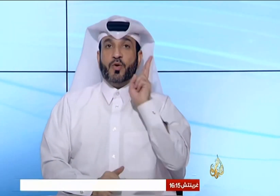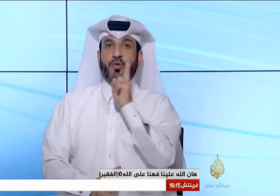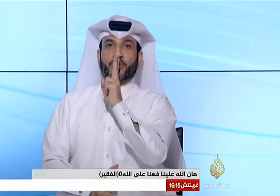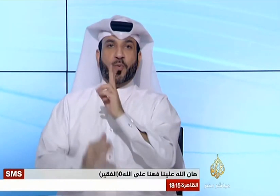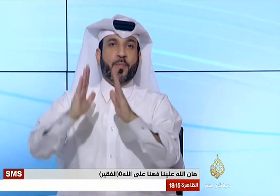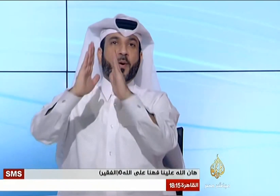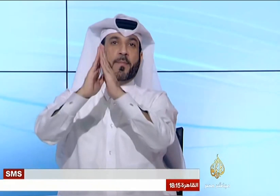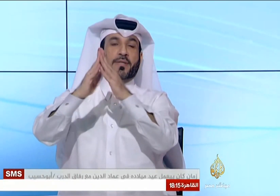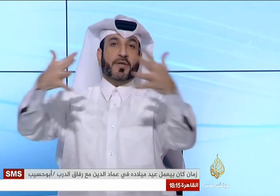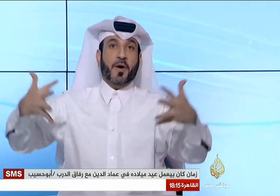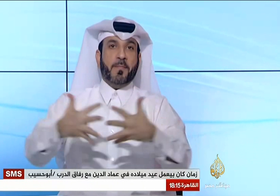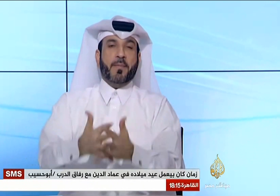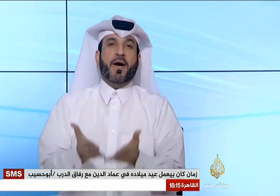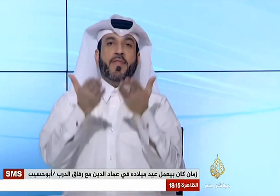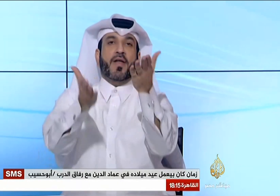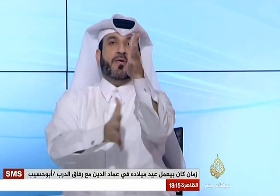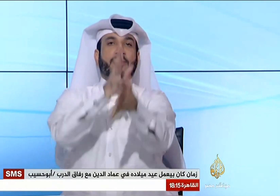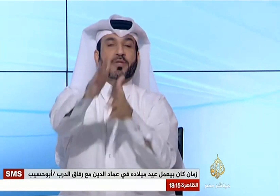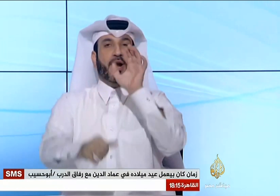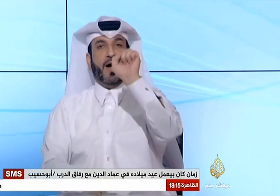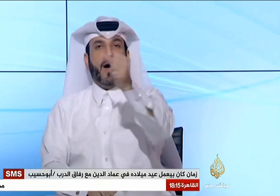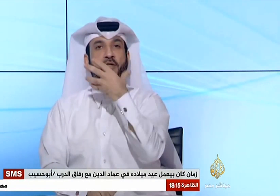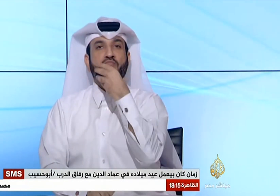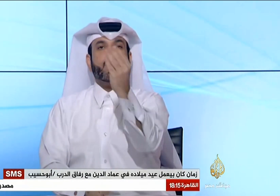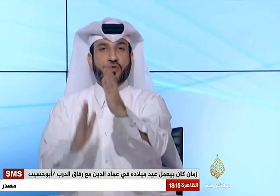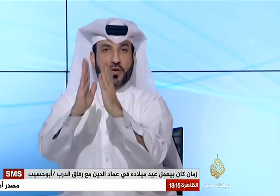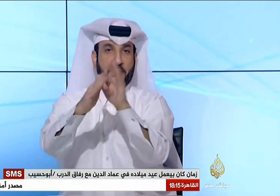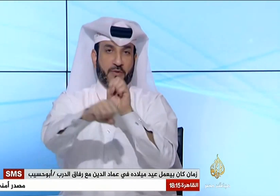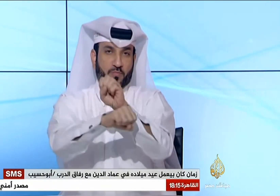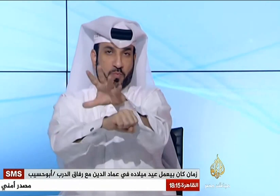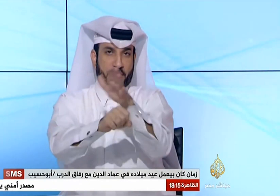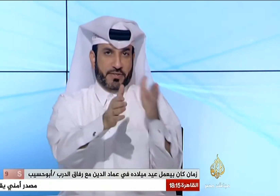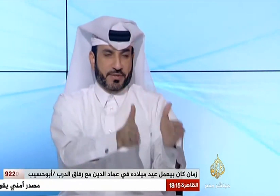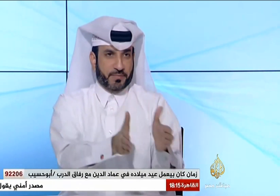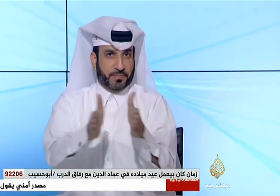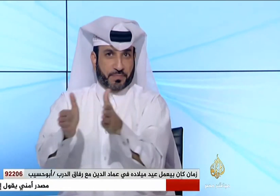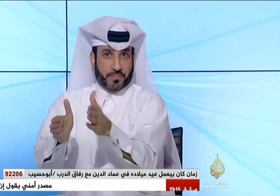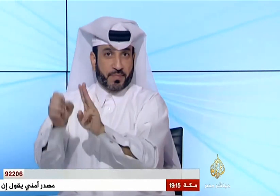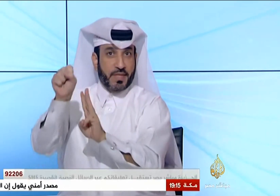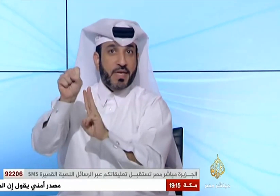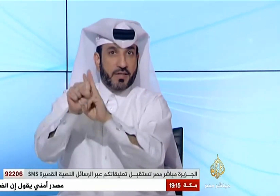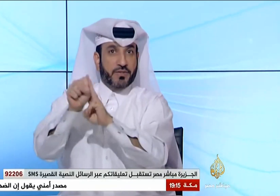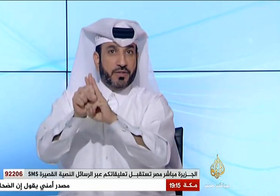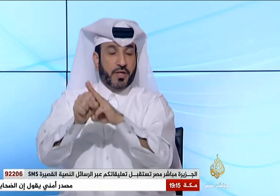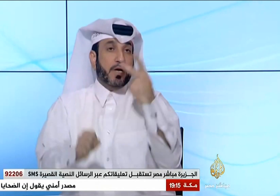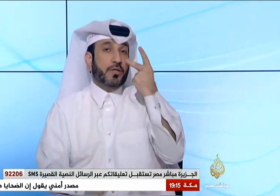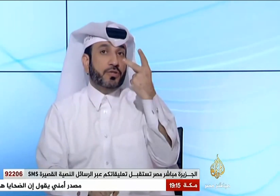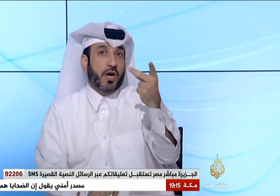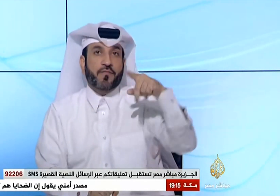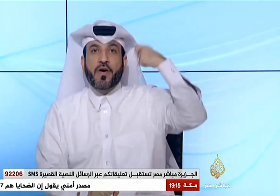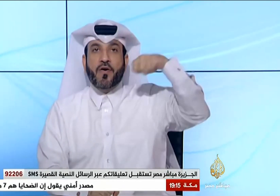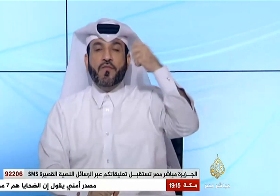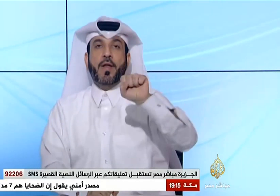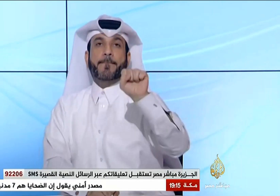اهلا بكم الى النشره الخاصه بلغه الاشاره من الجزيره مباشر مصر حصلت الجزيره على صور